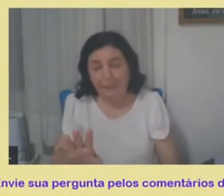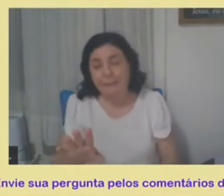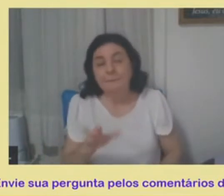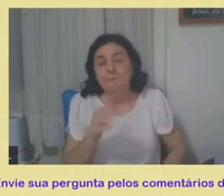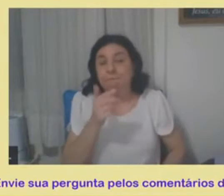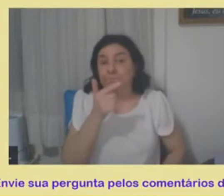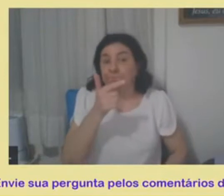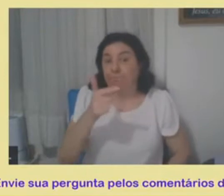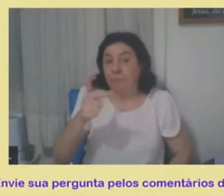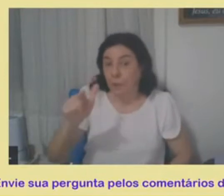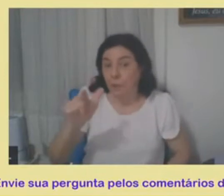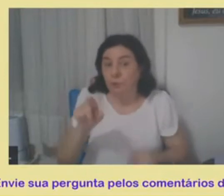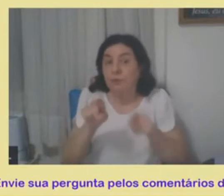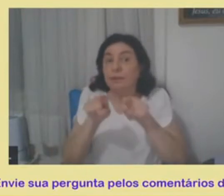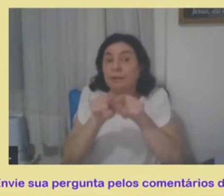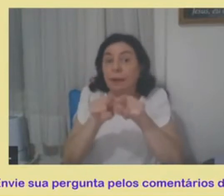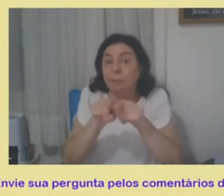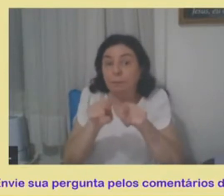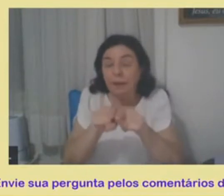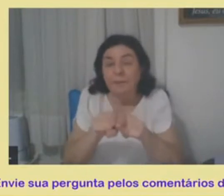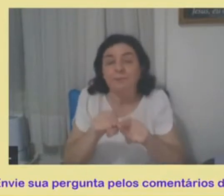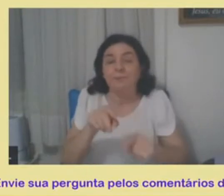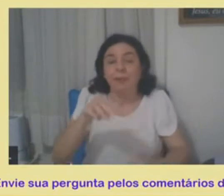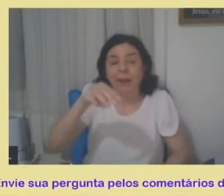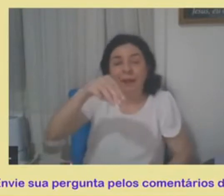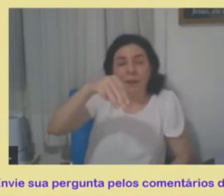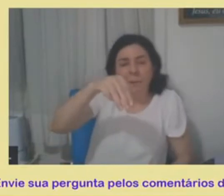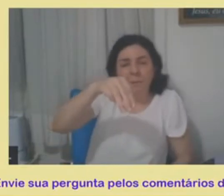pela a imagem, tá bom?